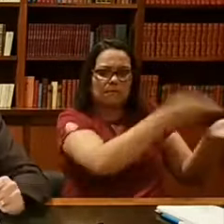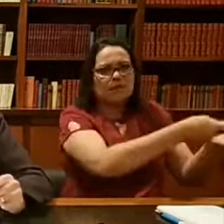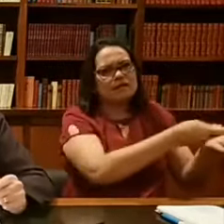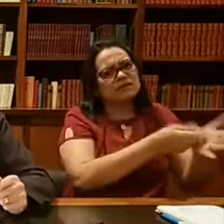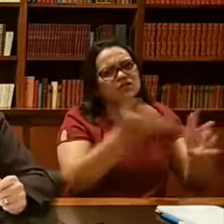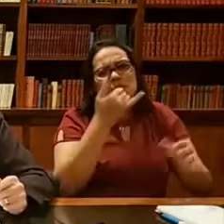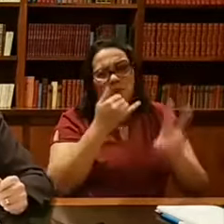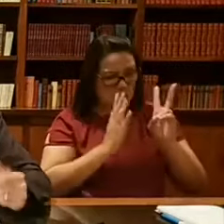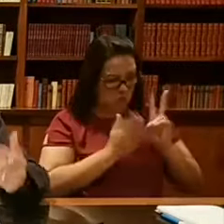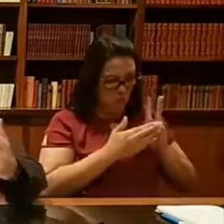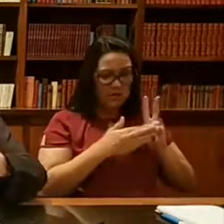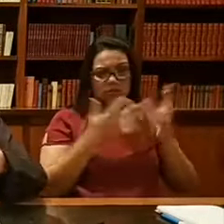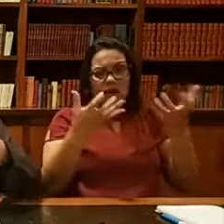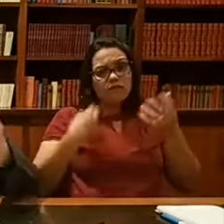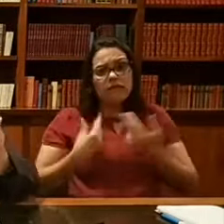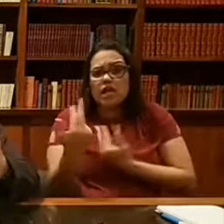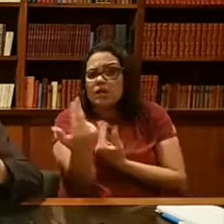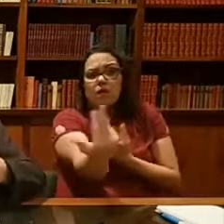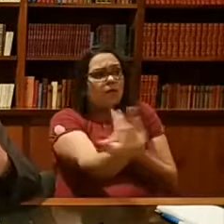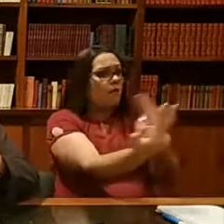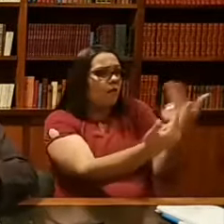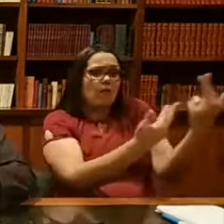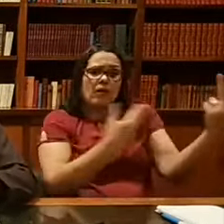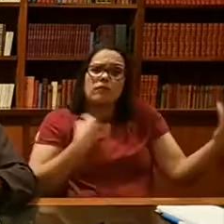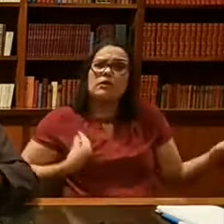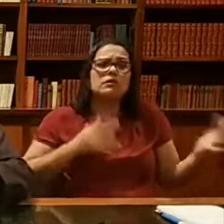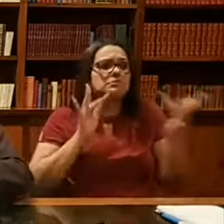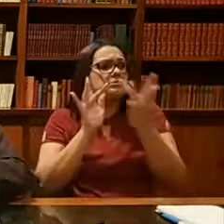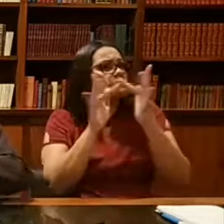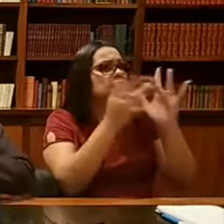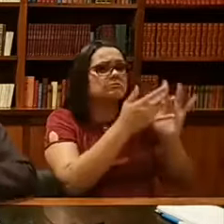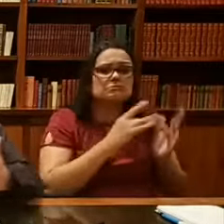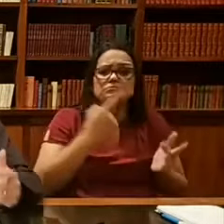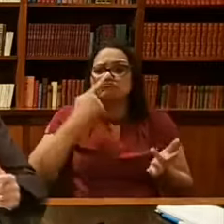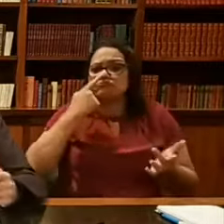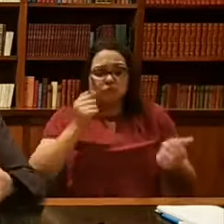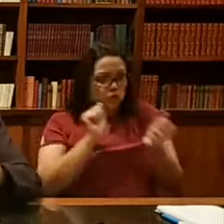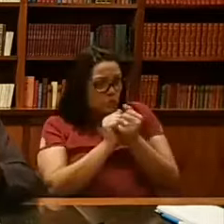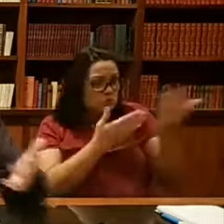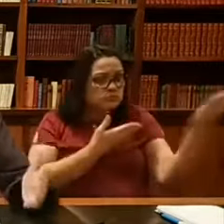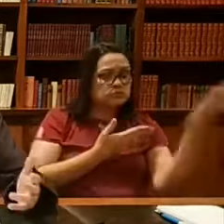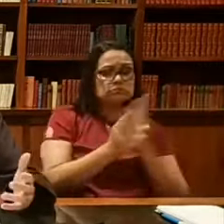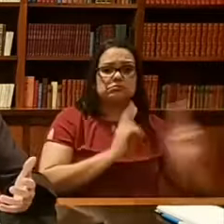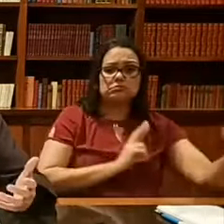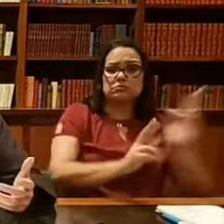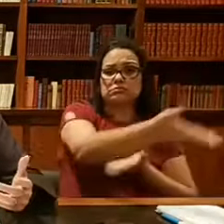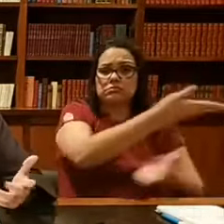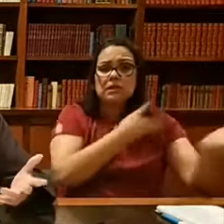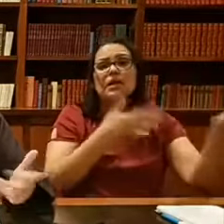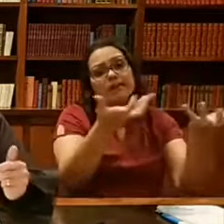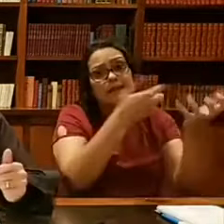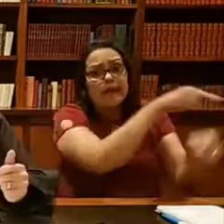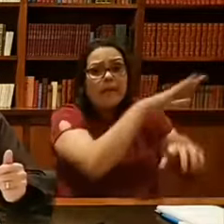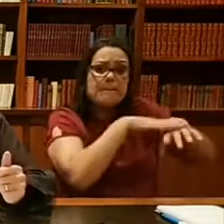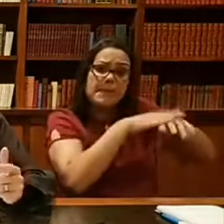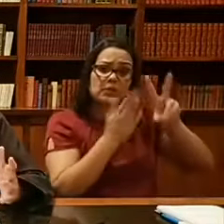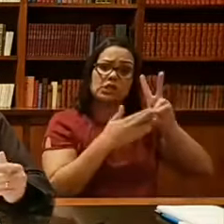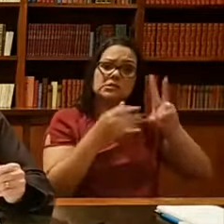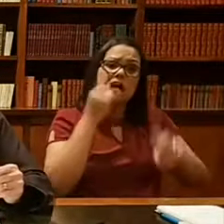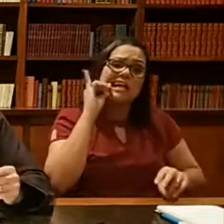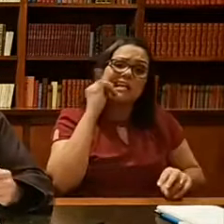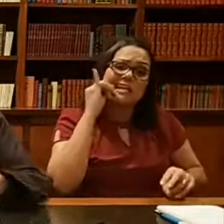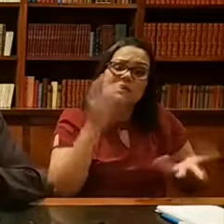semelhante a nós. Uma vez ele tendo acesso ali, contato conosco, ele quer o dentista para arrancar teu dente, o toco